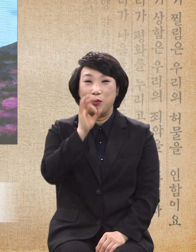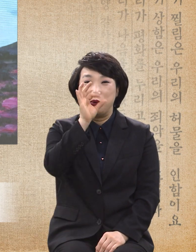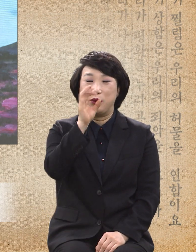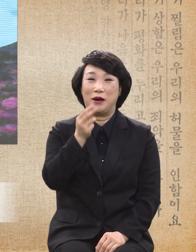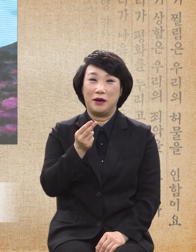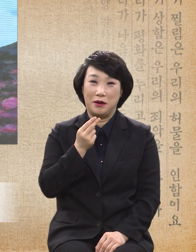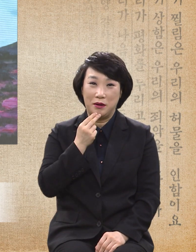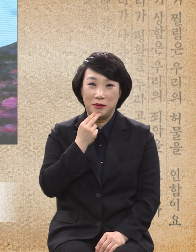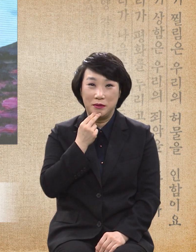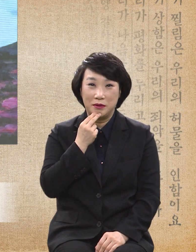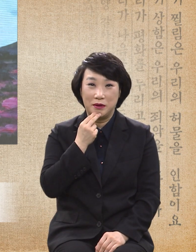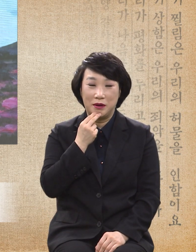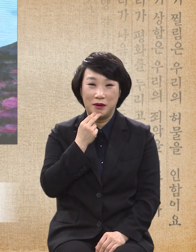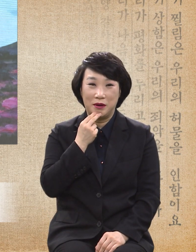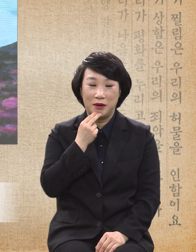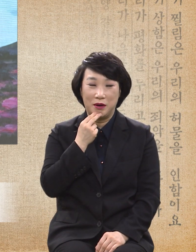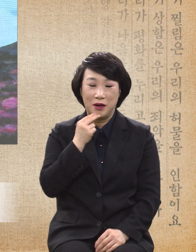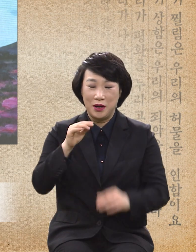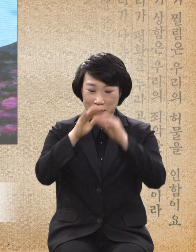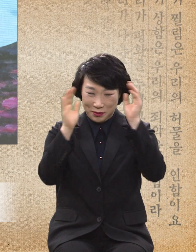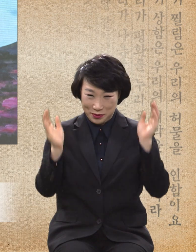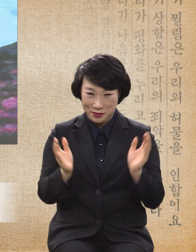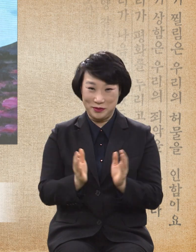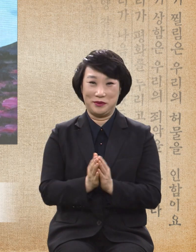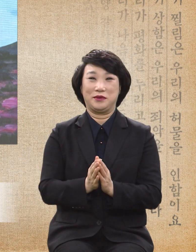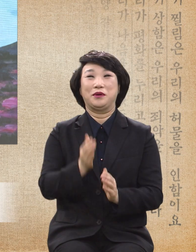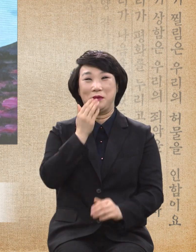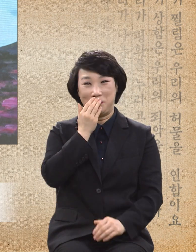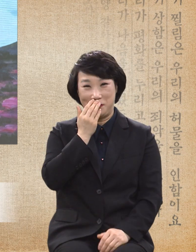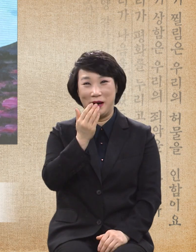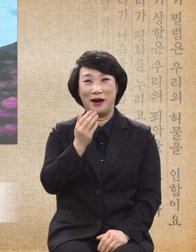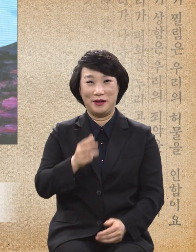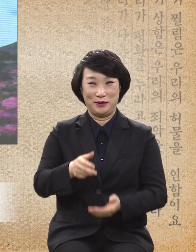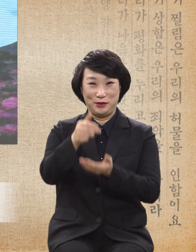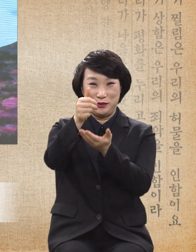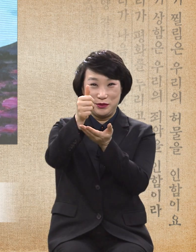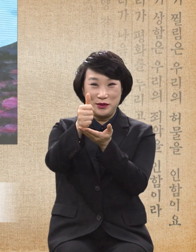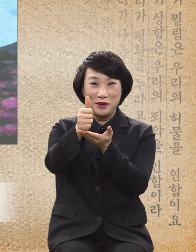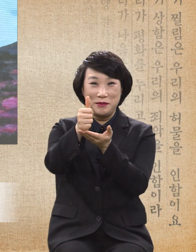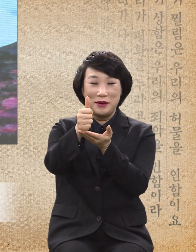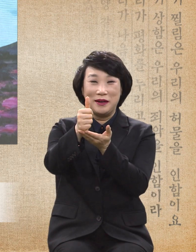못하실 것이 없으셔서 다 하실 수 있는 분이